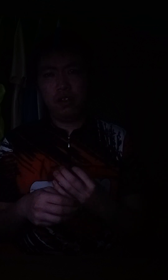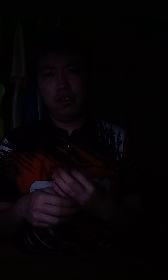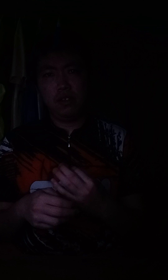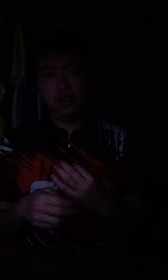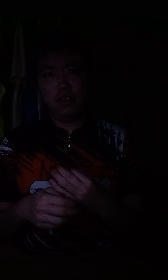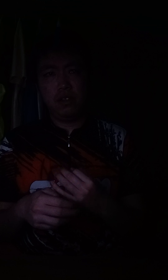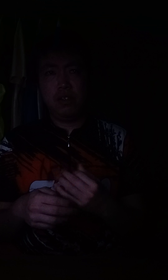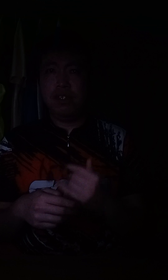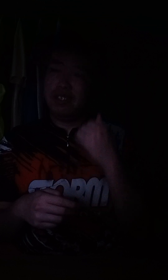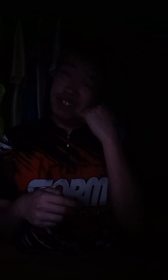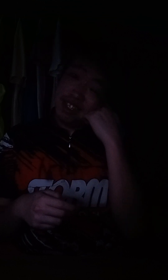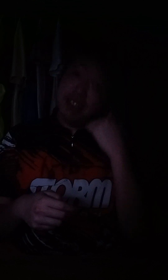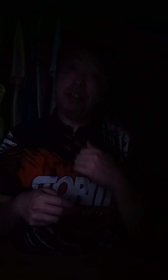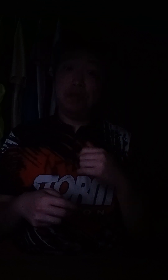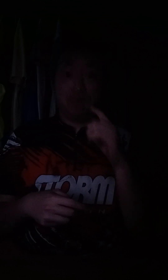잘 잤어? 응. 잘 잤어?